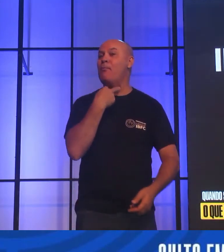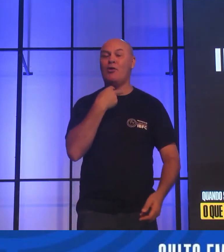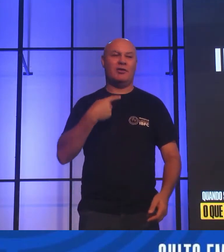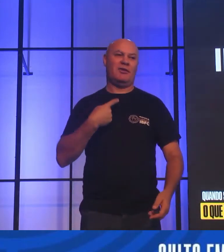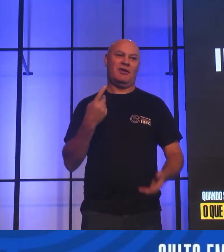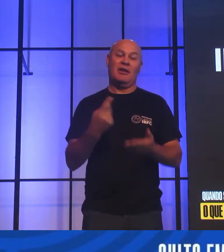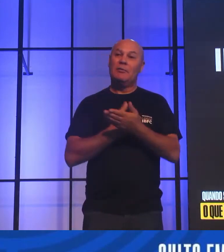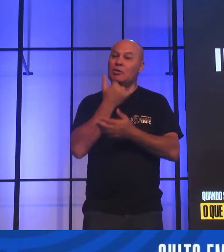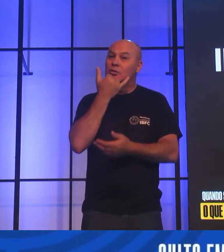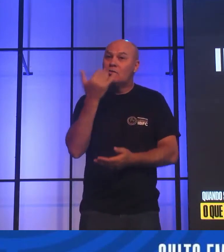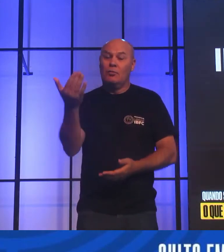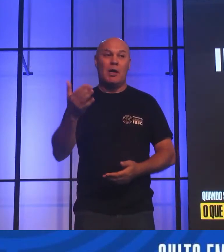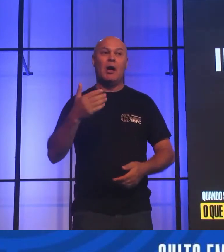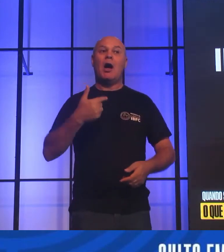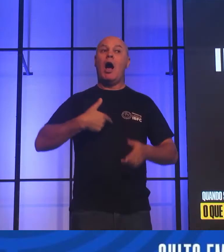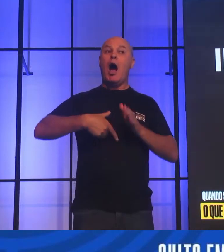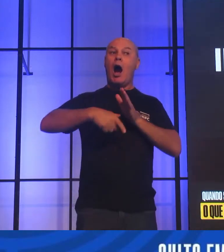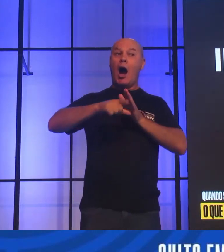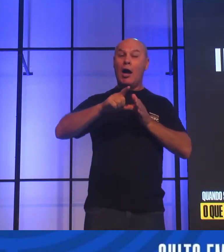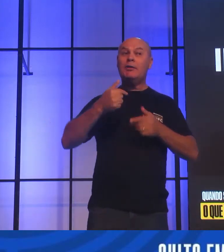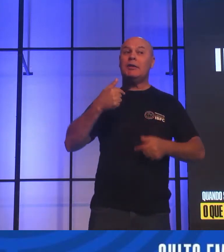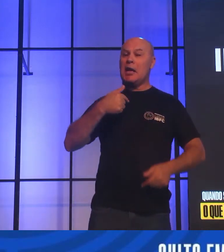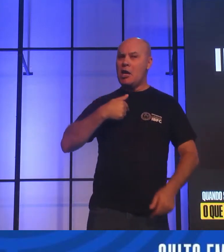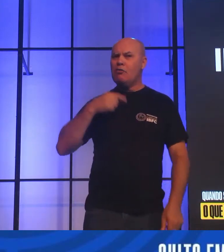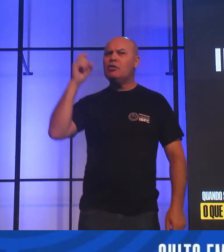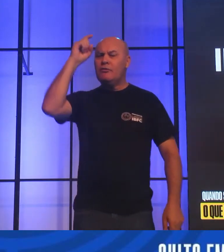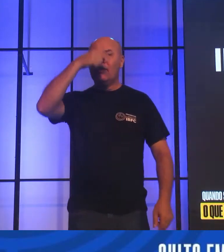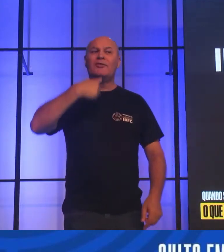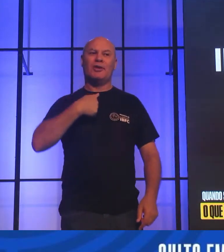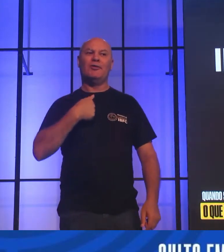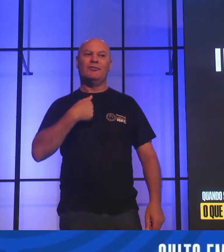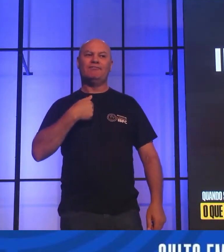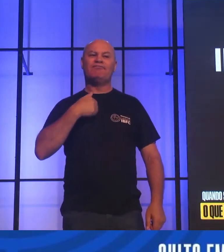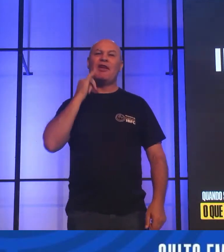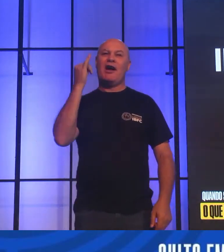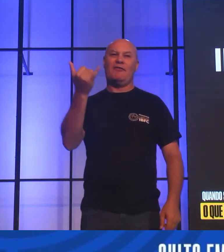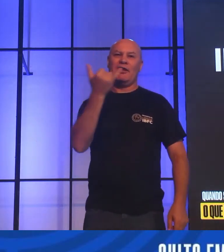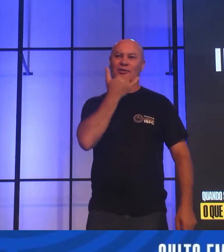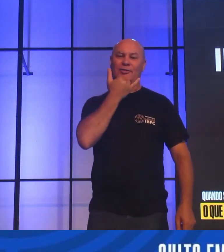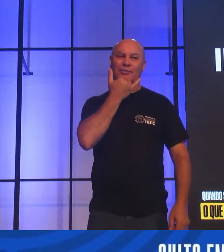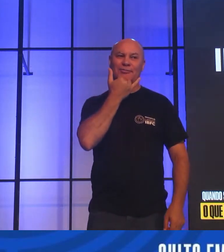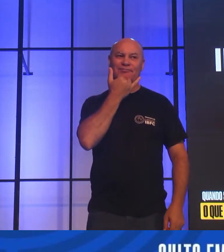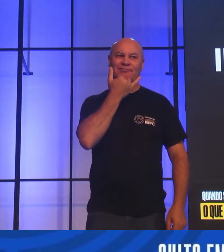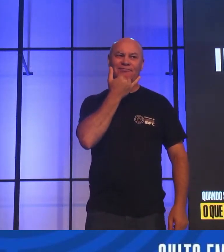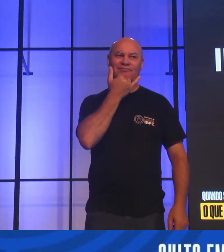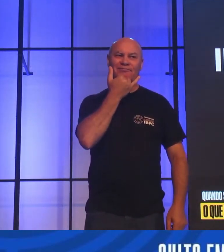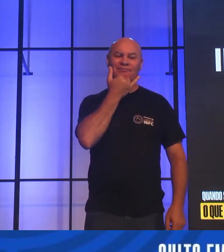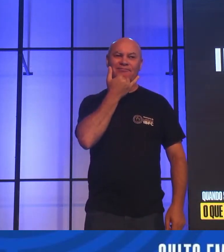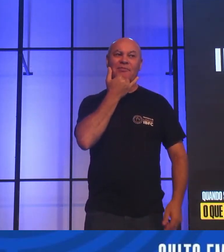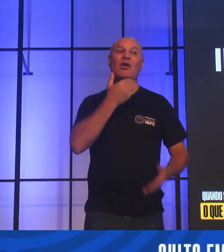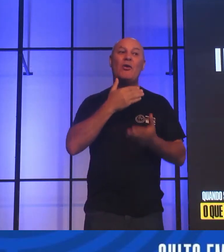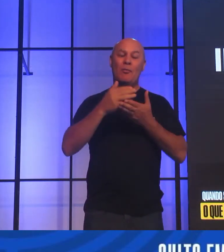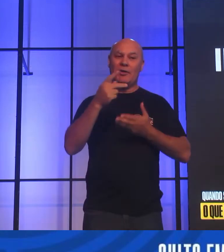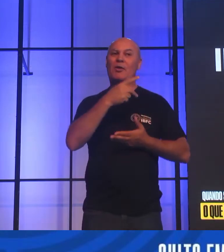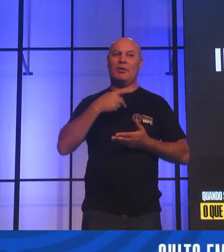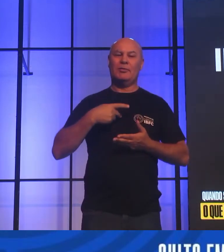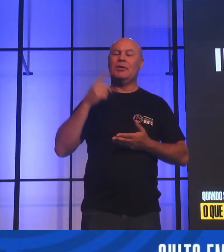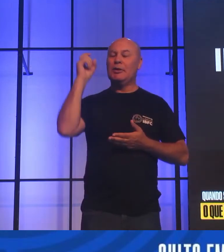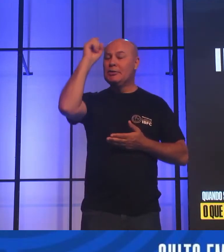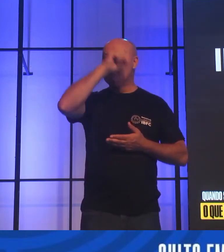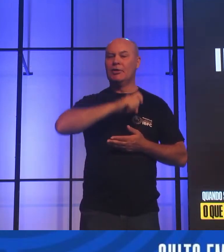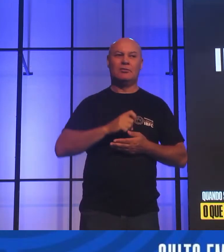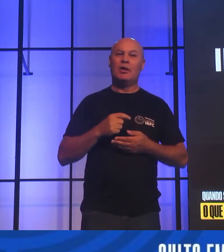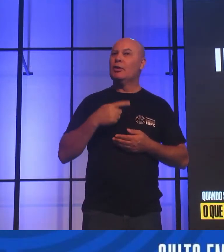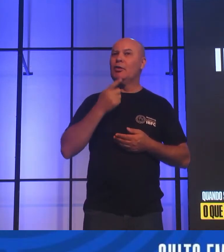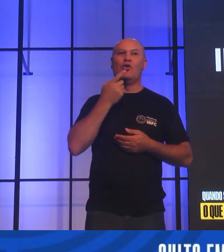era muito difícil é ter que dizer, eu reagi de uma maneira errada ao erro que você fez. Então, o